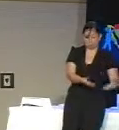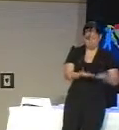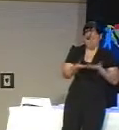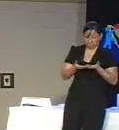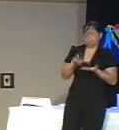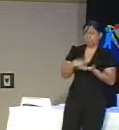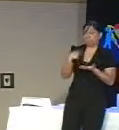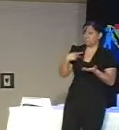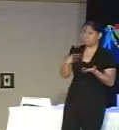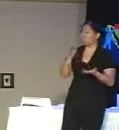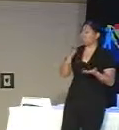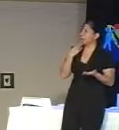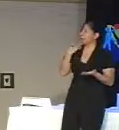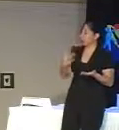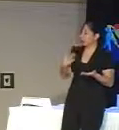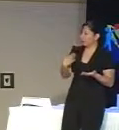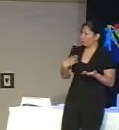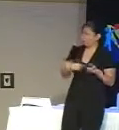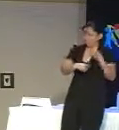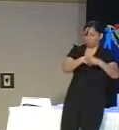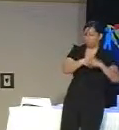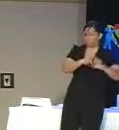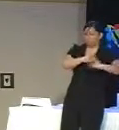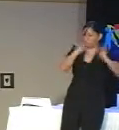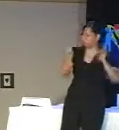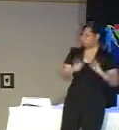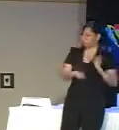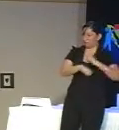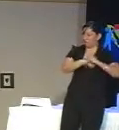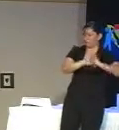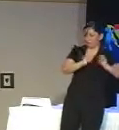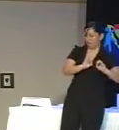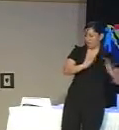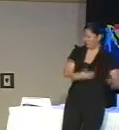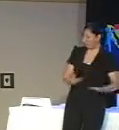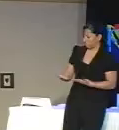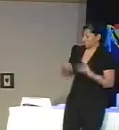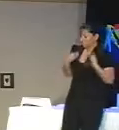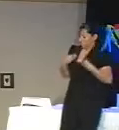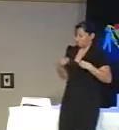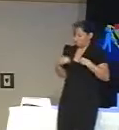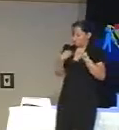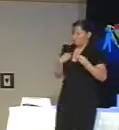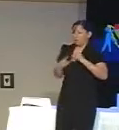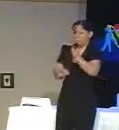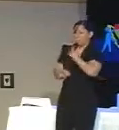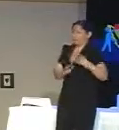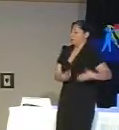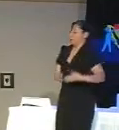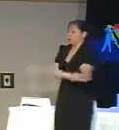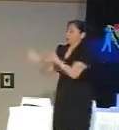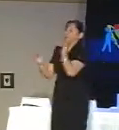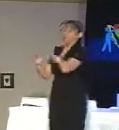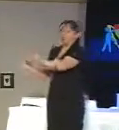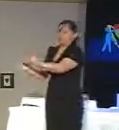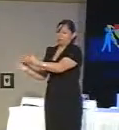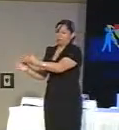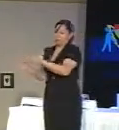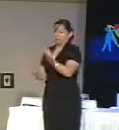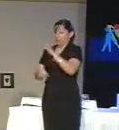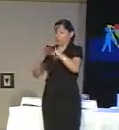nuestro tiempo, más de nuestra dedicación en acciones de promoción comunitaria y de educación para la